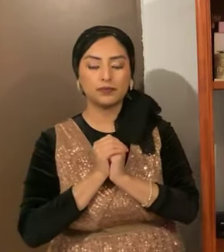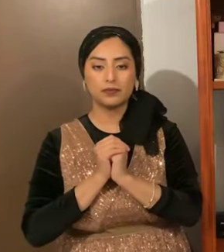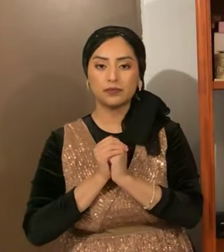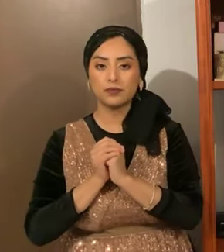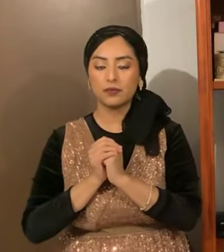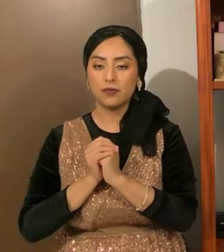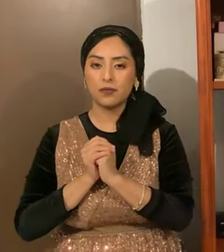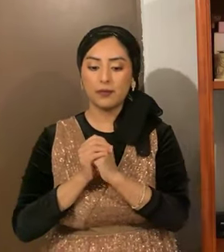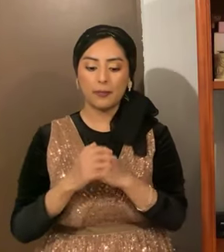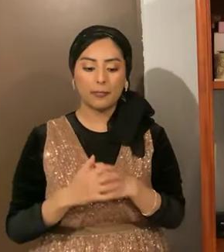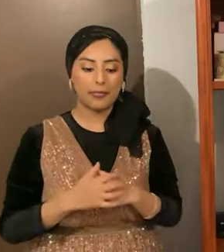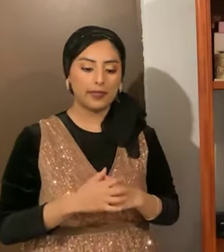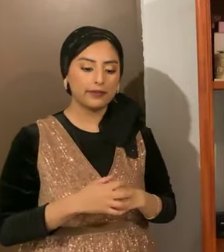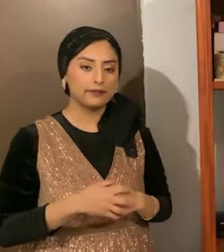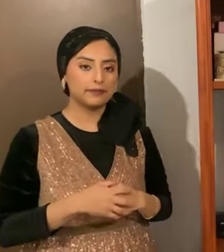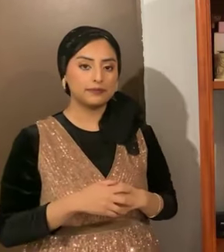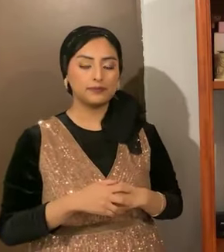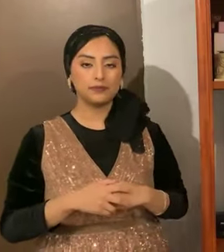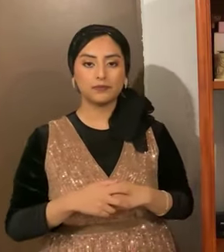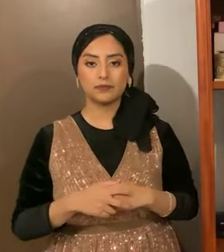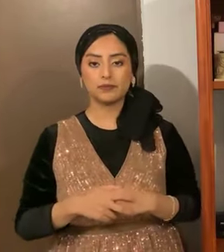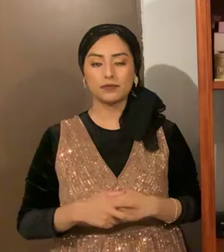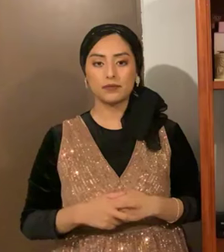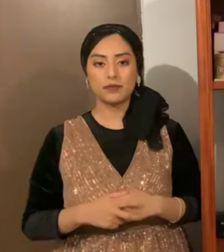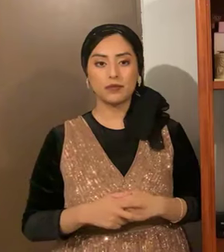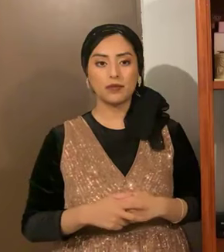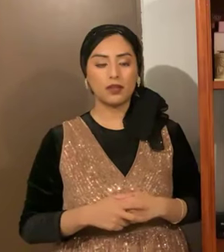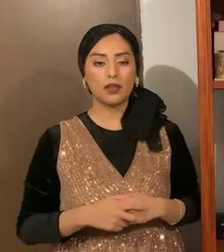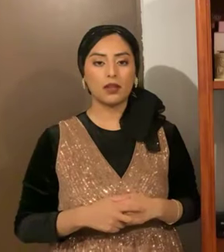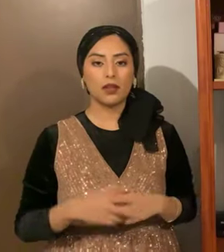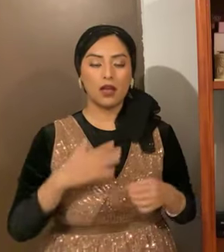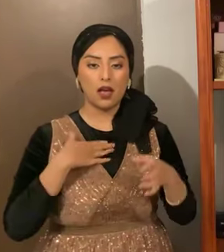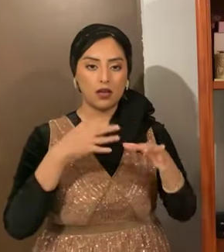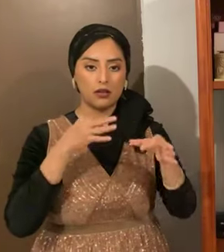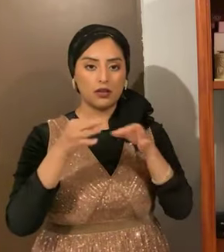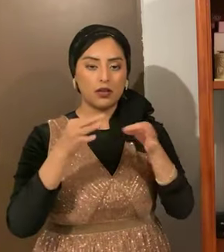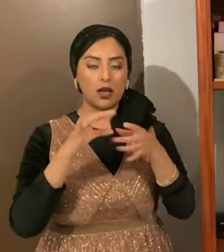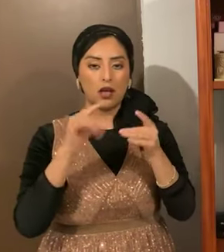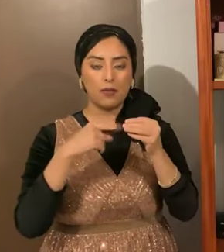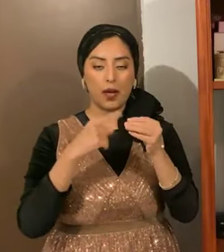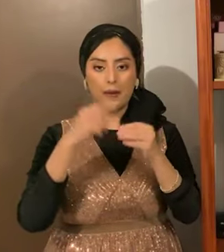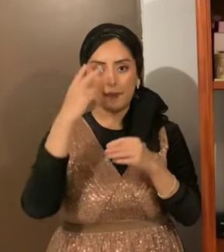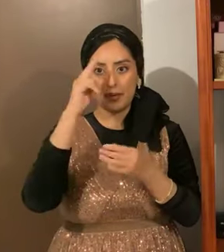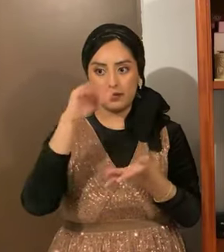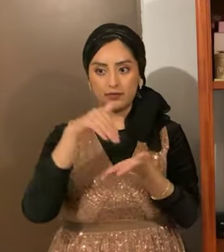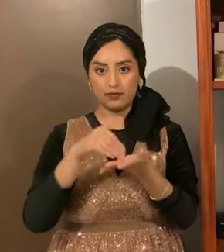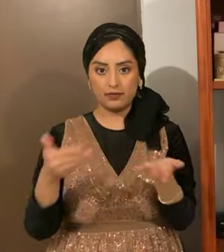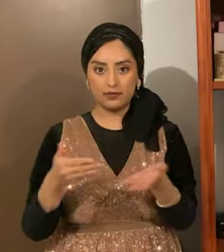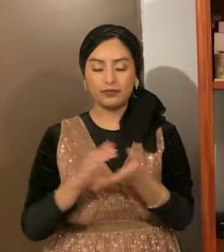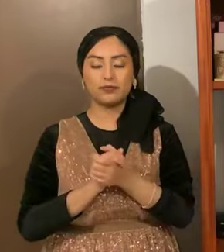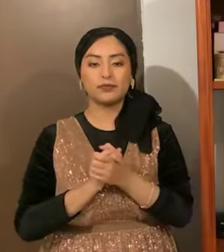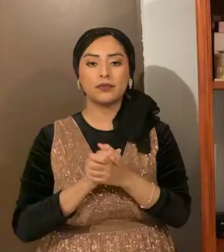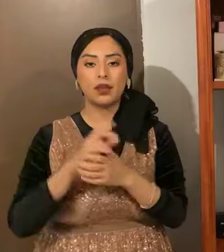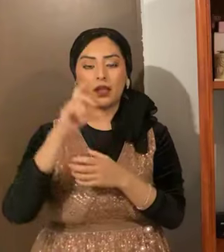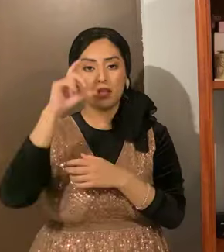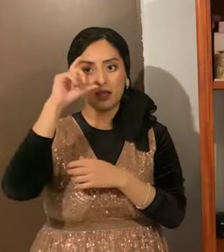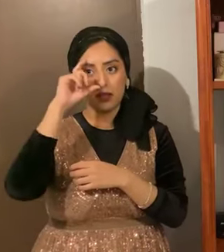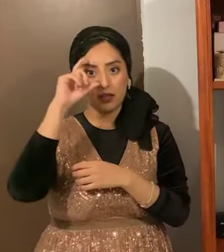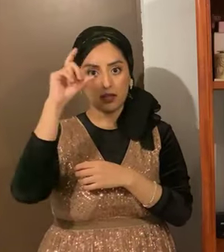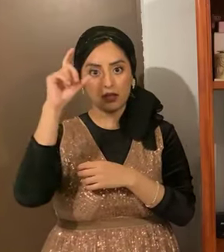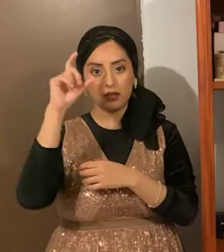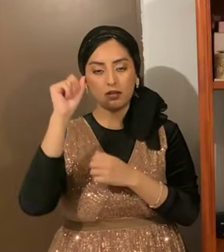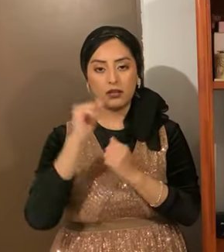en el horizonte antes de terminar. Estoy hablando del centro de México. Ahora, este eclipse es